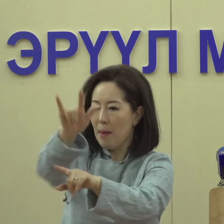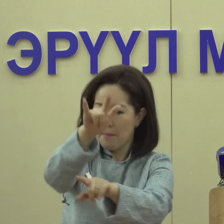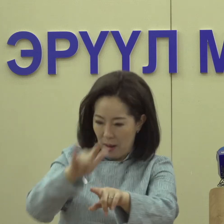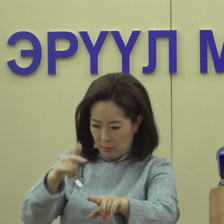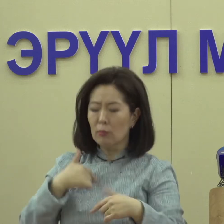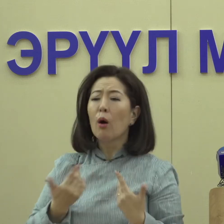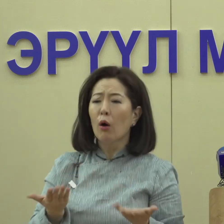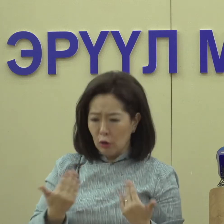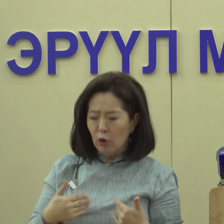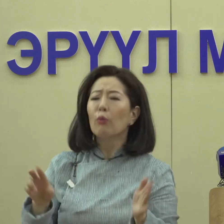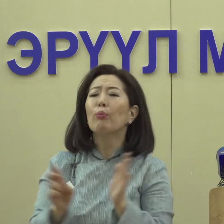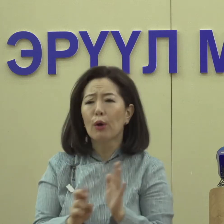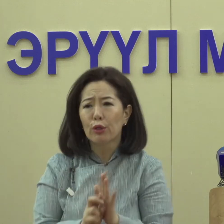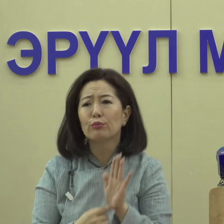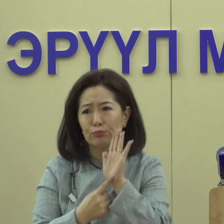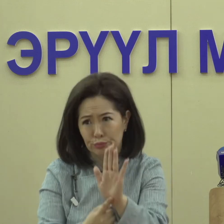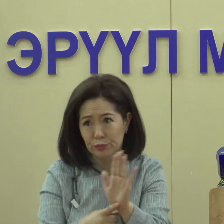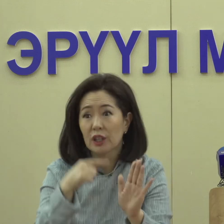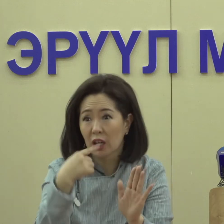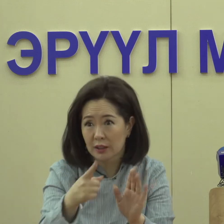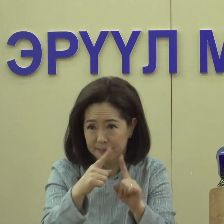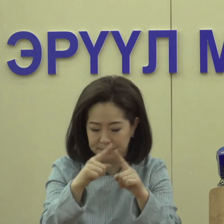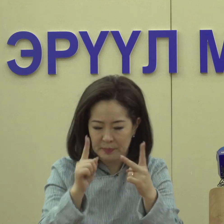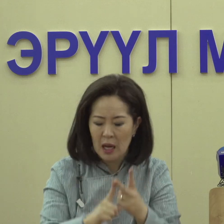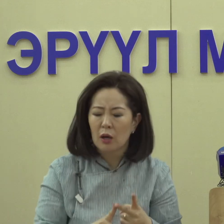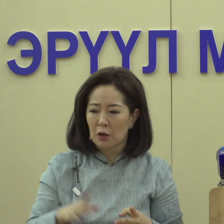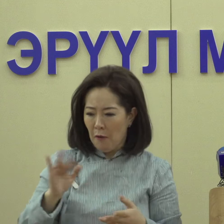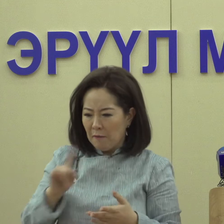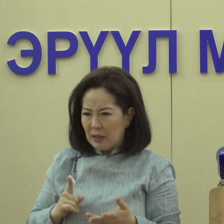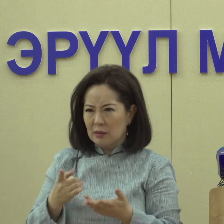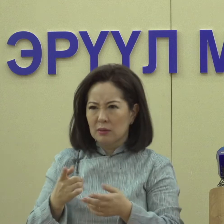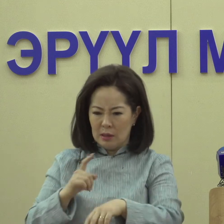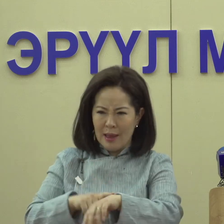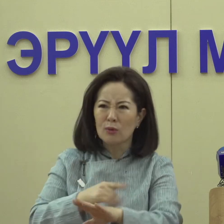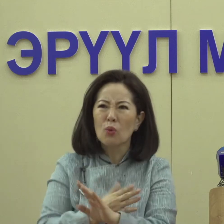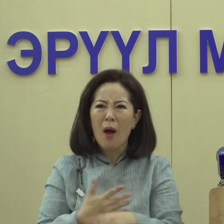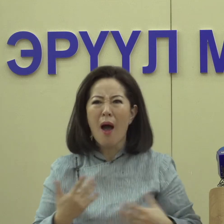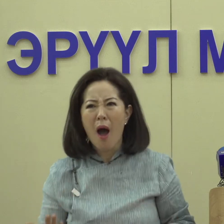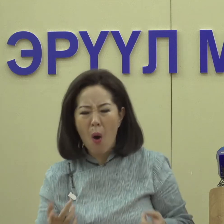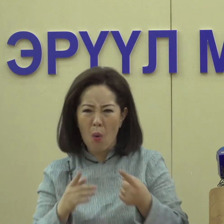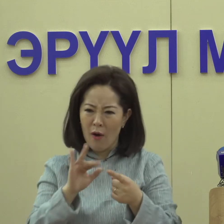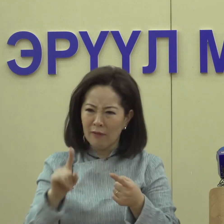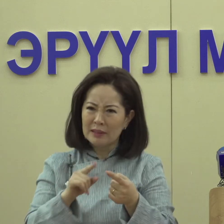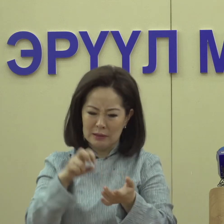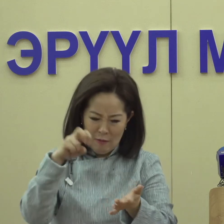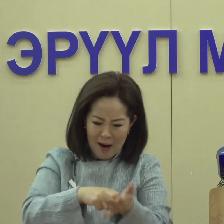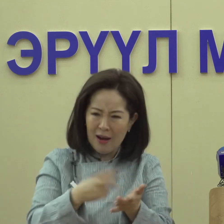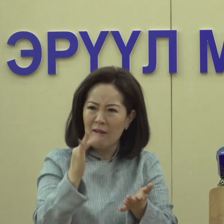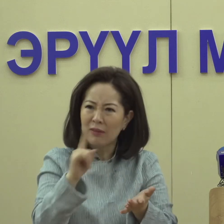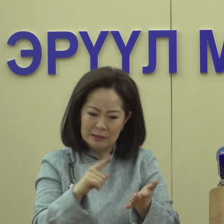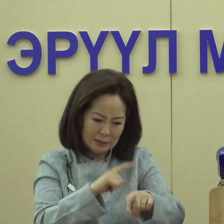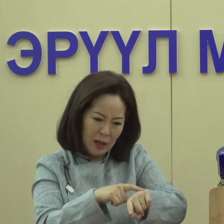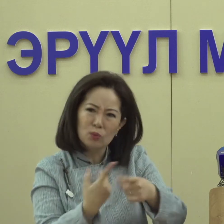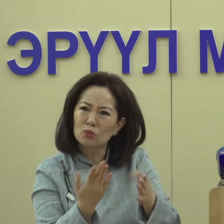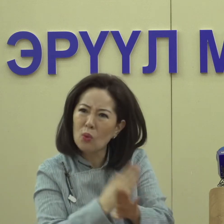байна. Хоёрдугаарт энд визийн хугацаа хэтэрж байгаа гэдэг юм уу, оюутнуудын асуудал бас байгаа. Энэ